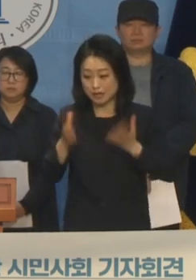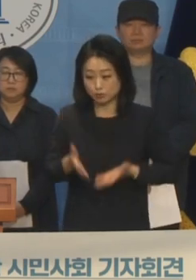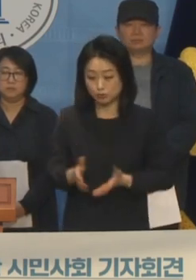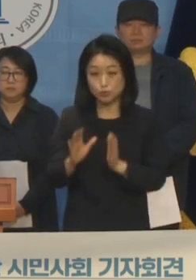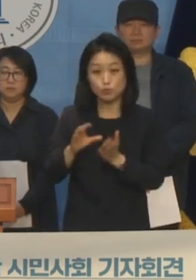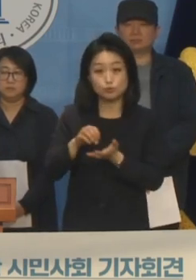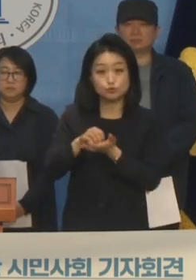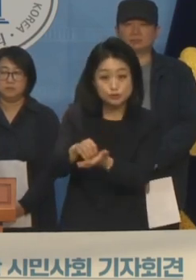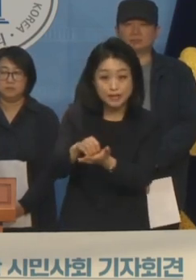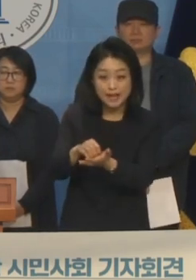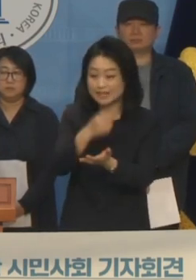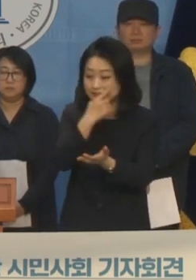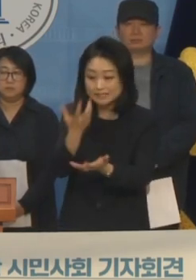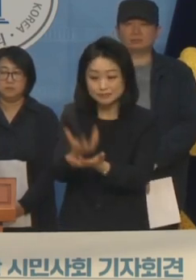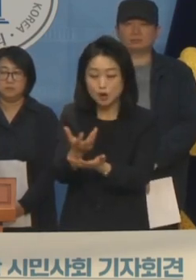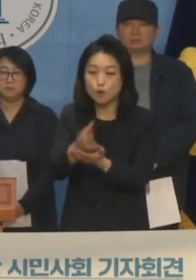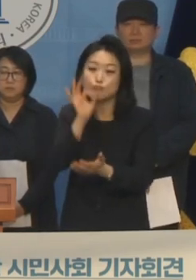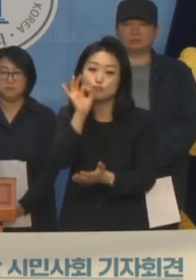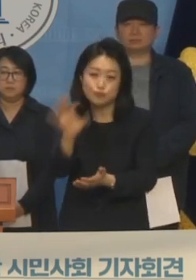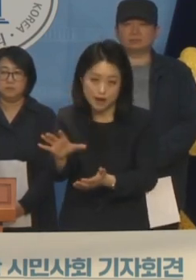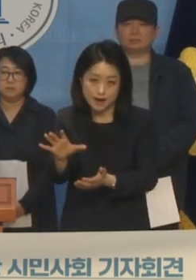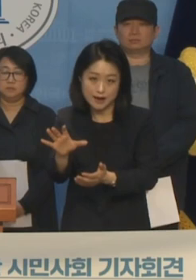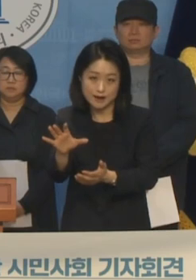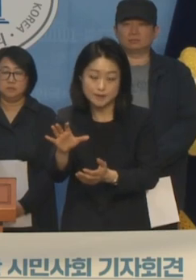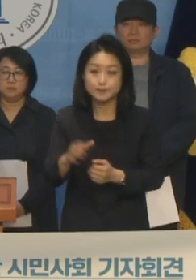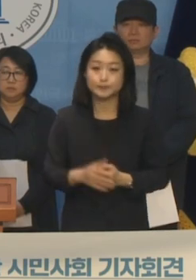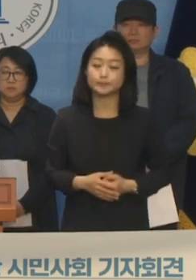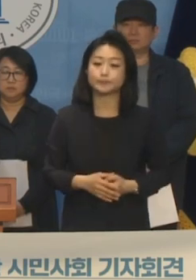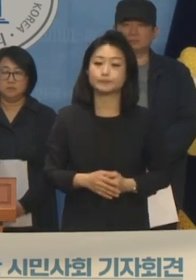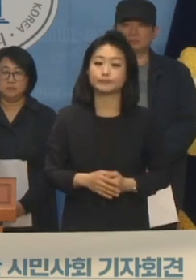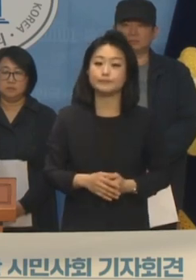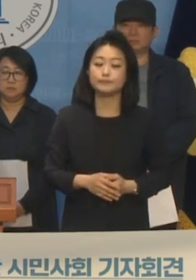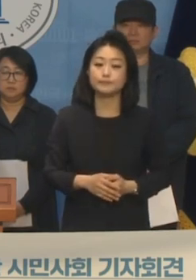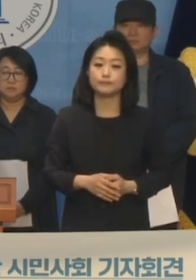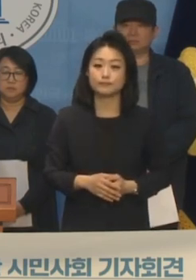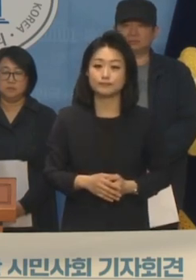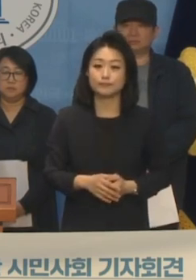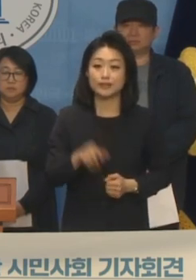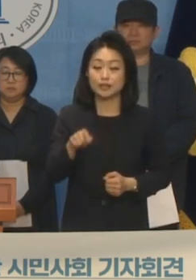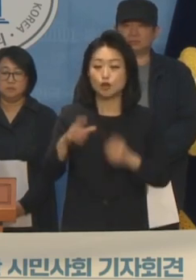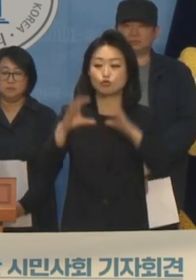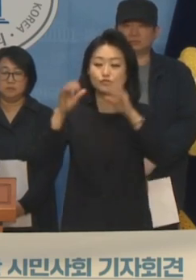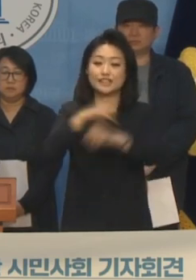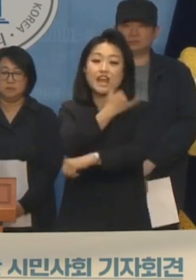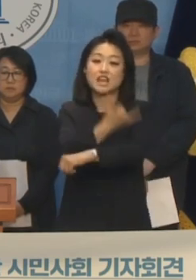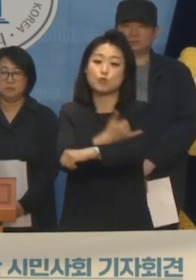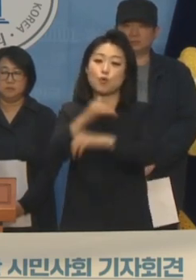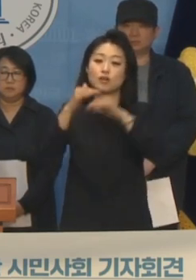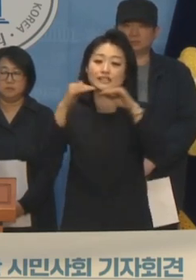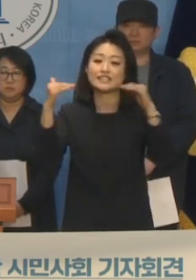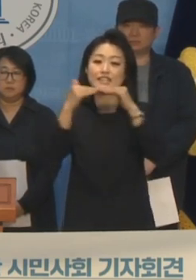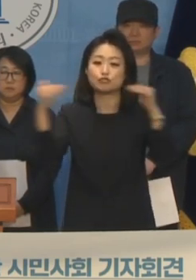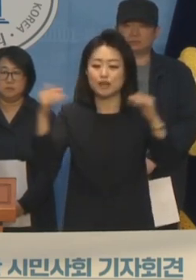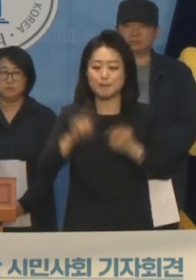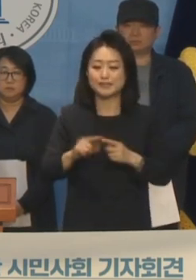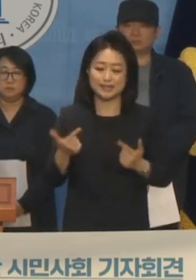대한 등록과 증명은 불가능합니다. 앞서 말씀해 주신 것과 같이 이는 국제인권 기준에 반하는